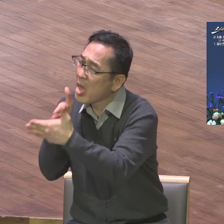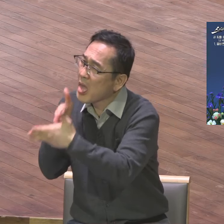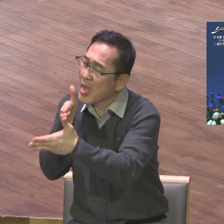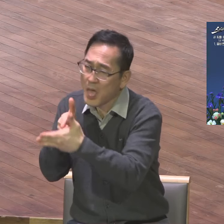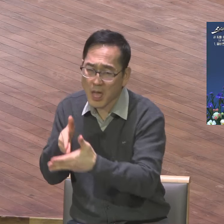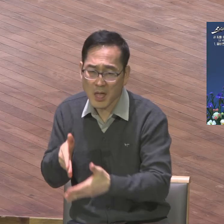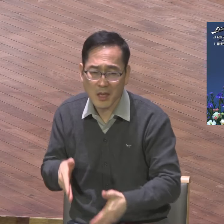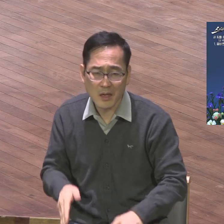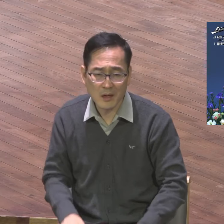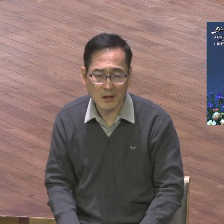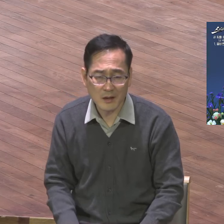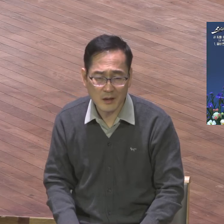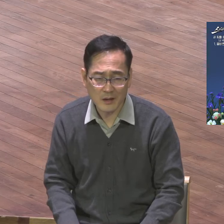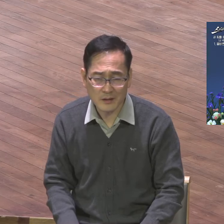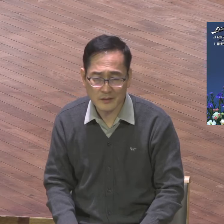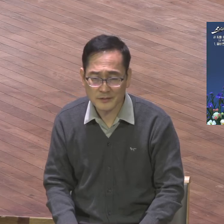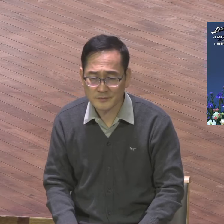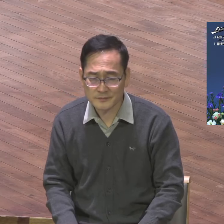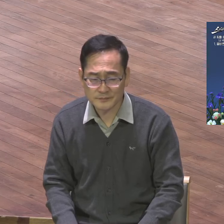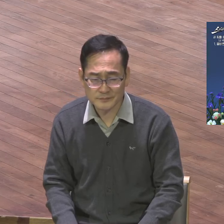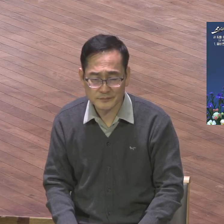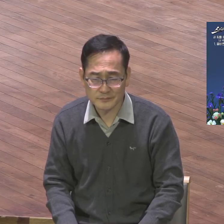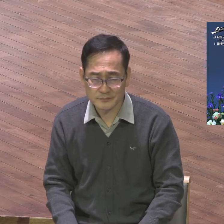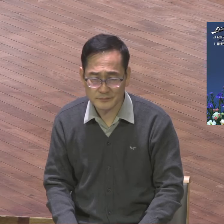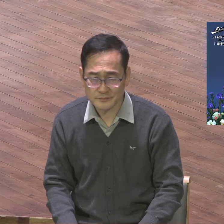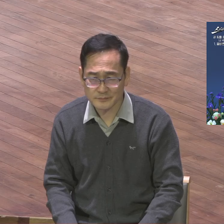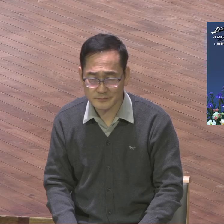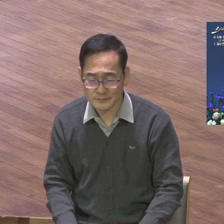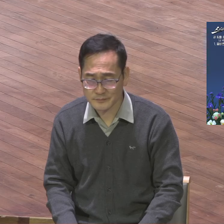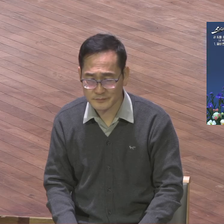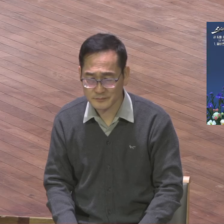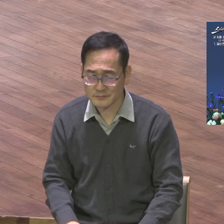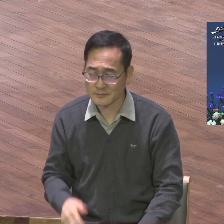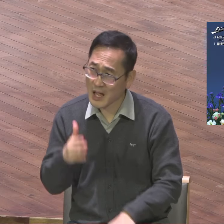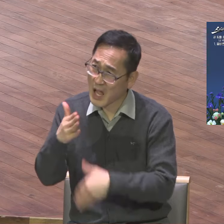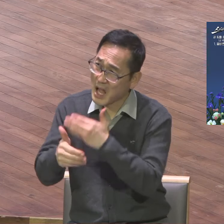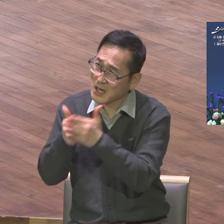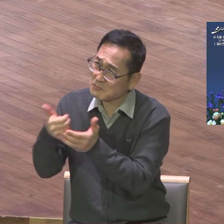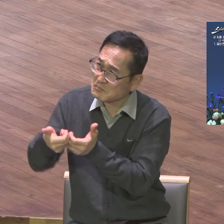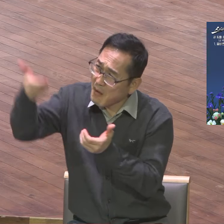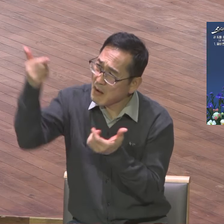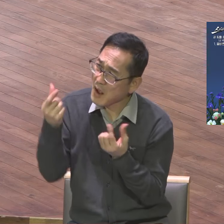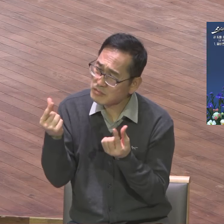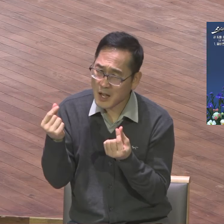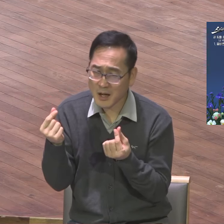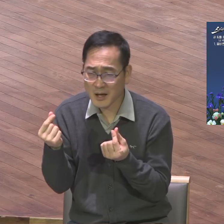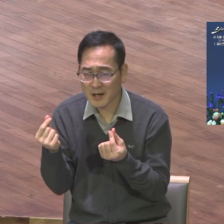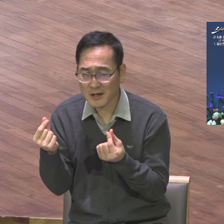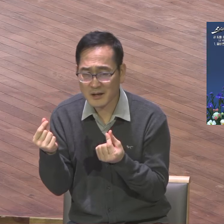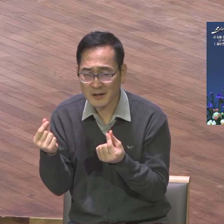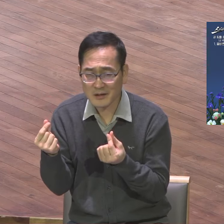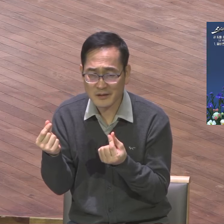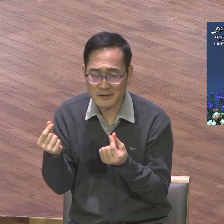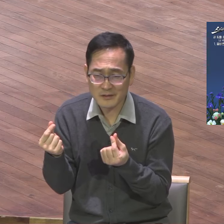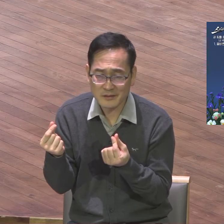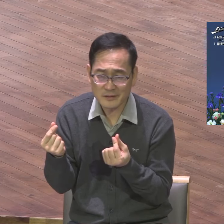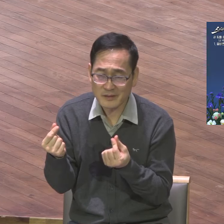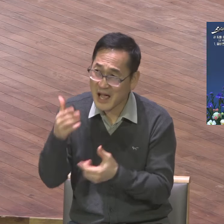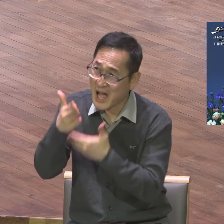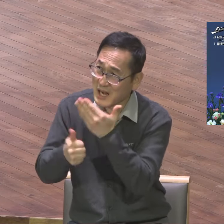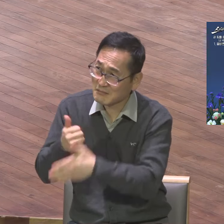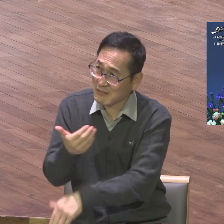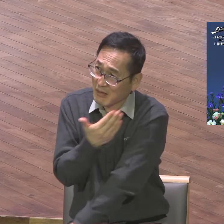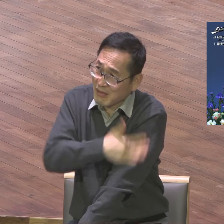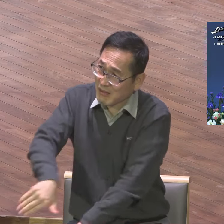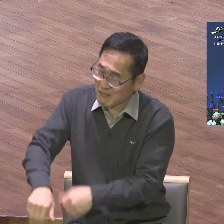벗어났다라는 말을 여기서 하나님께서 자신들이 겪고 있는 상황에 대해서 무관심하고